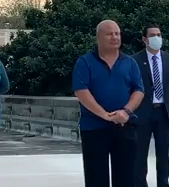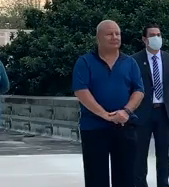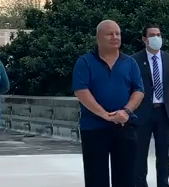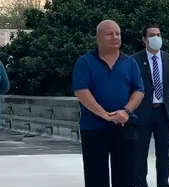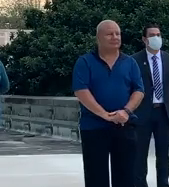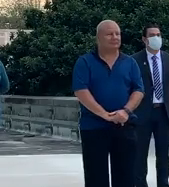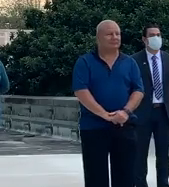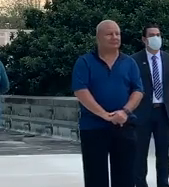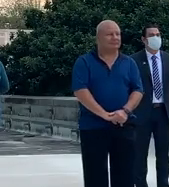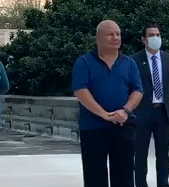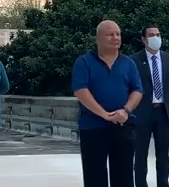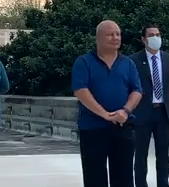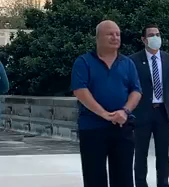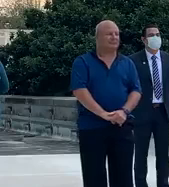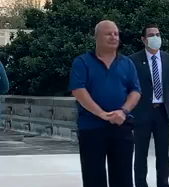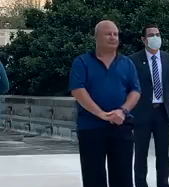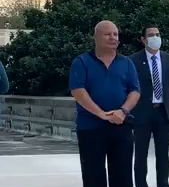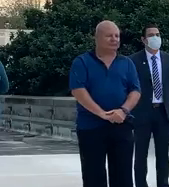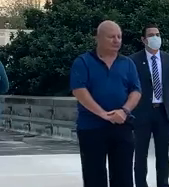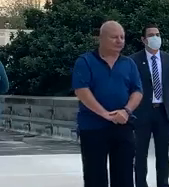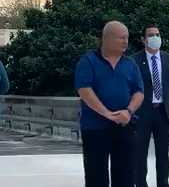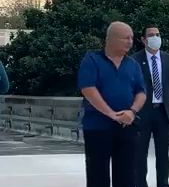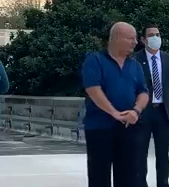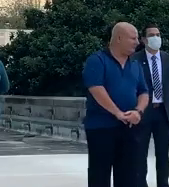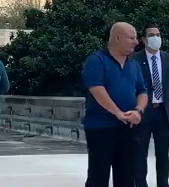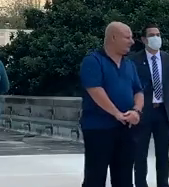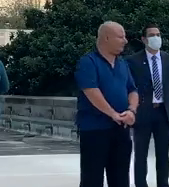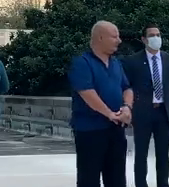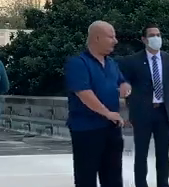va a convertir en la minoría más grande. Así que